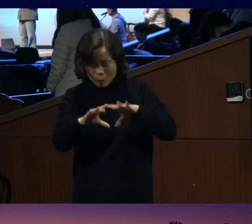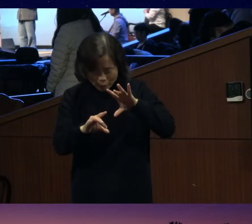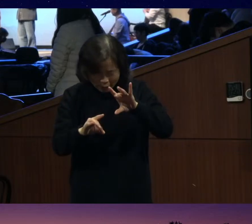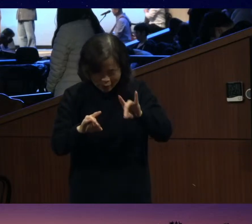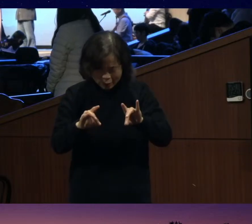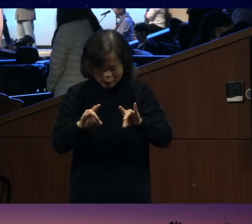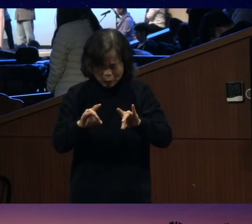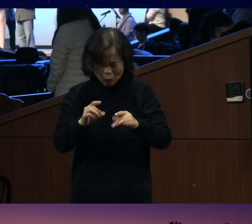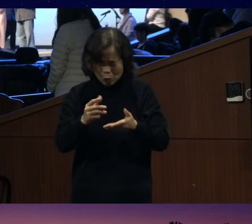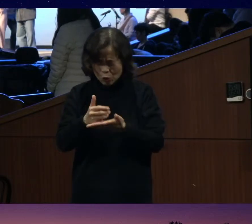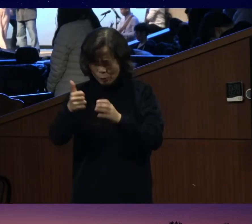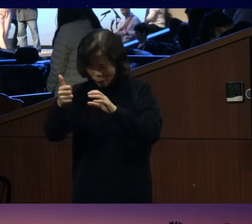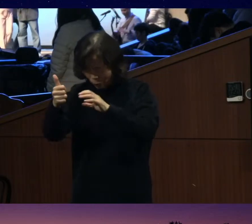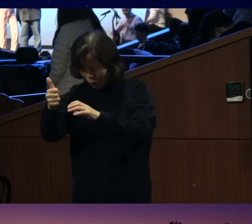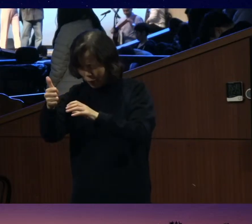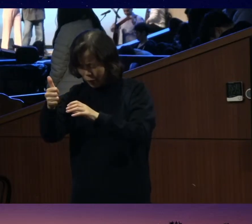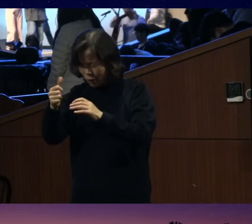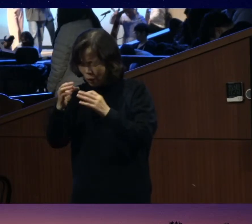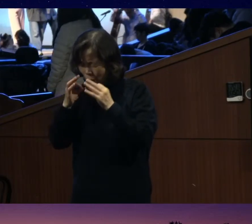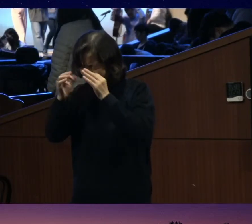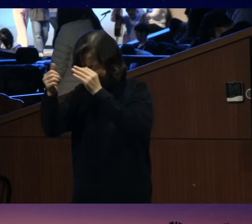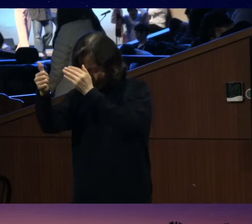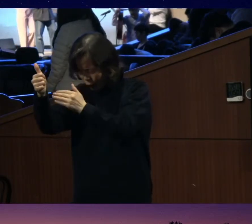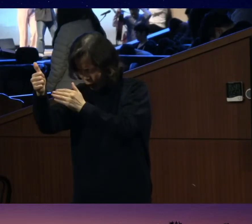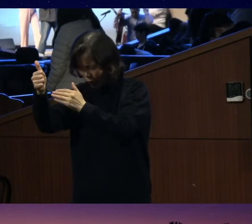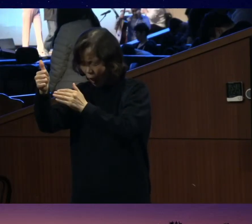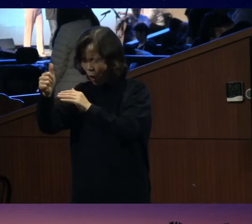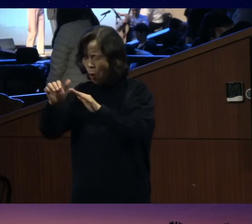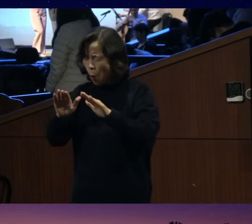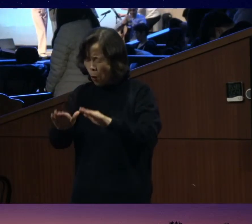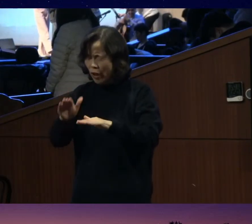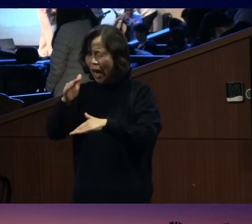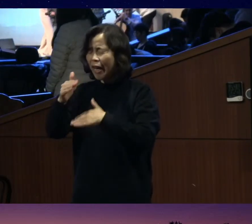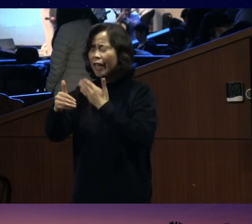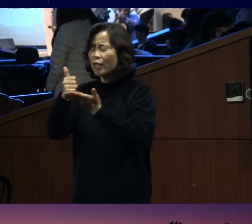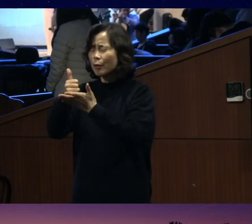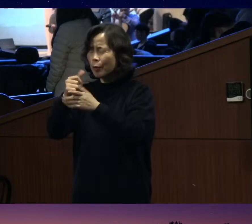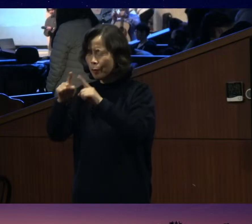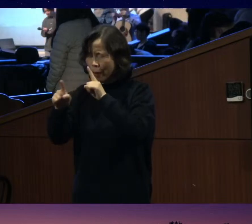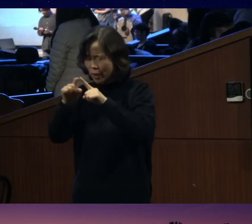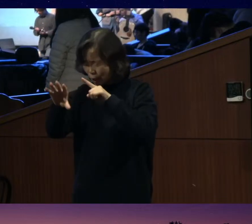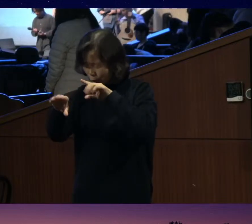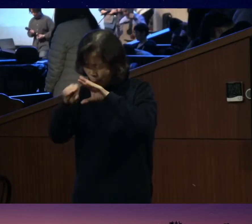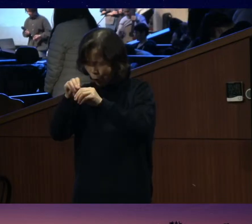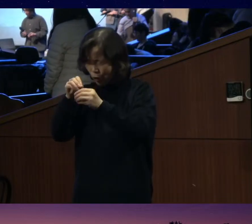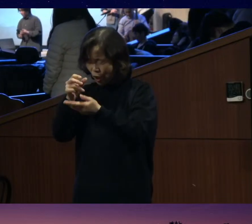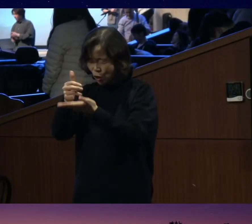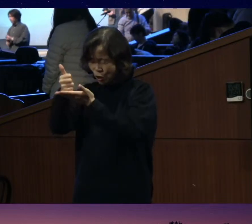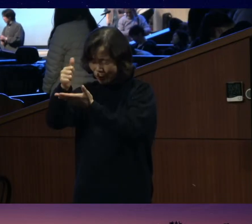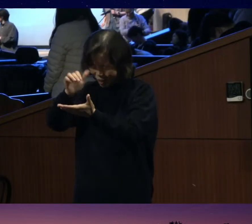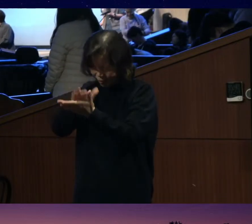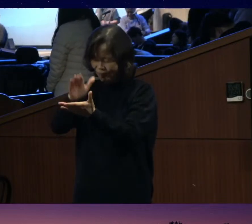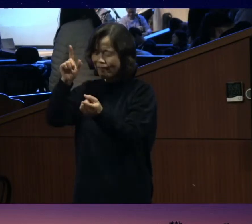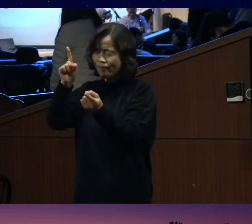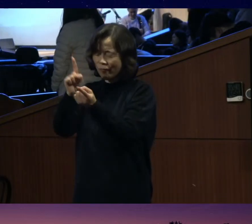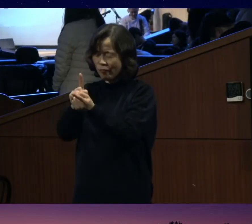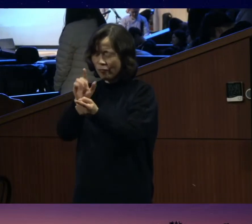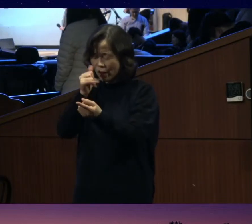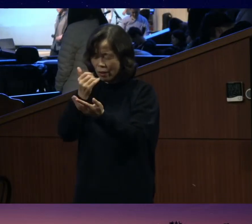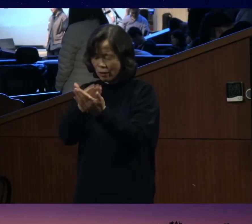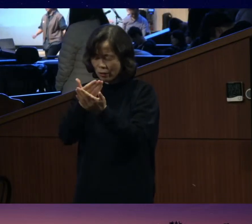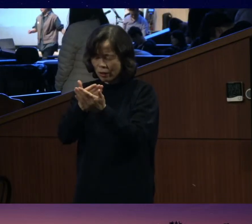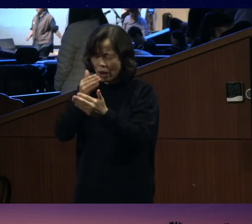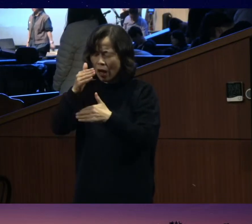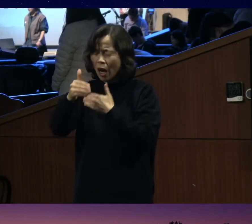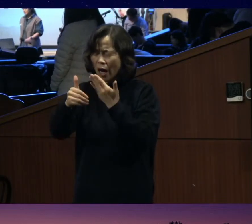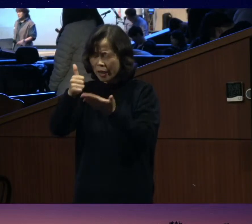앞에 나와서니 이 시간 말씀과 기도를 통해 주님을 깊이 만나는 은혜를 허락하여 주시옵소서. 말씀 듣다